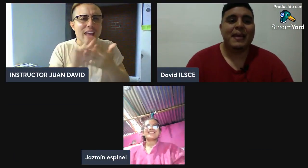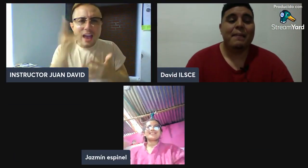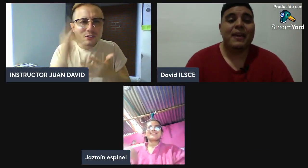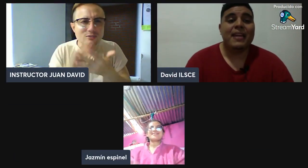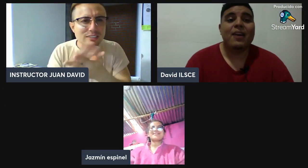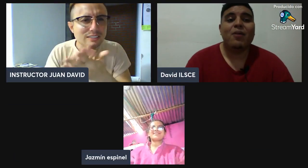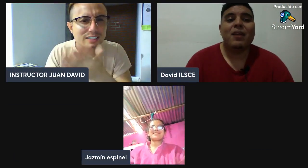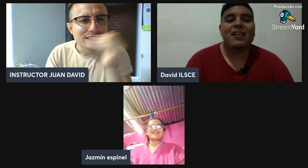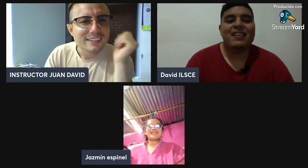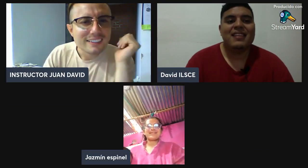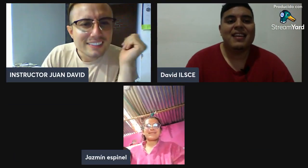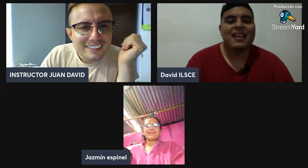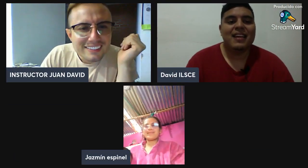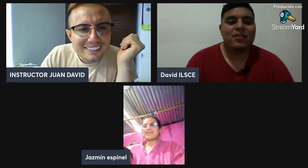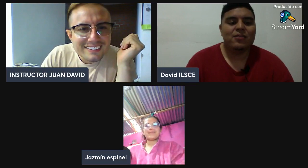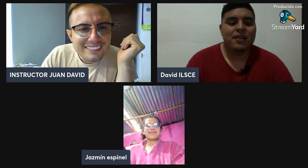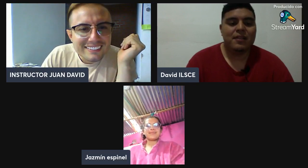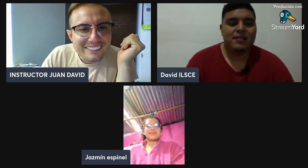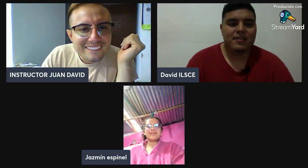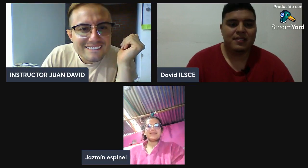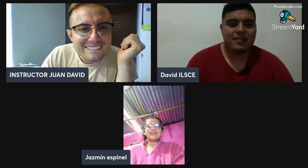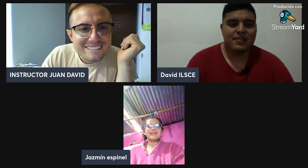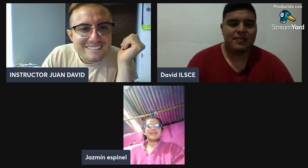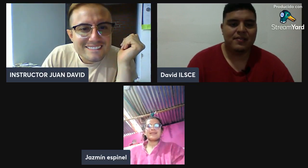Bien, ¿y cómo es la seña de gato, sabes?